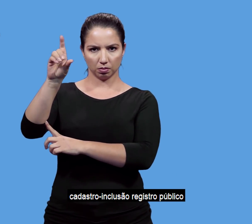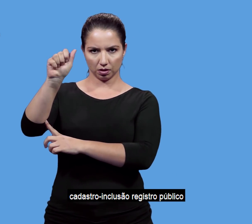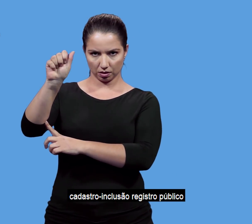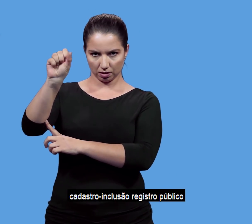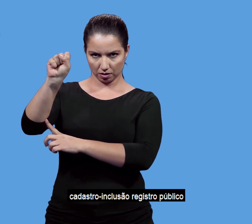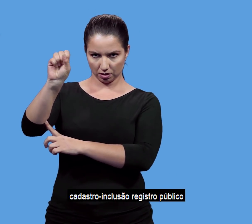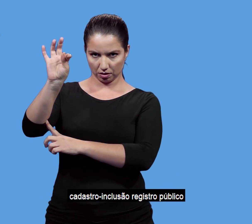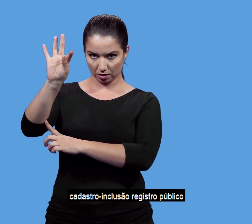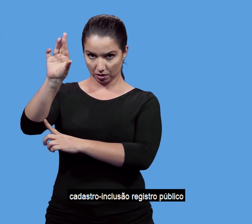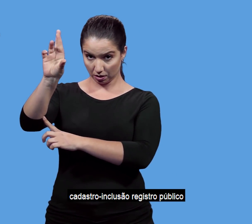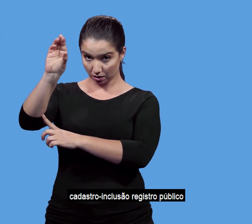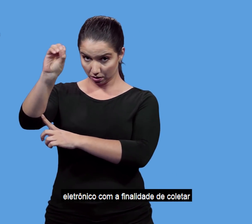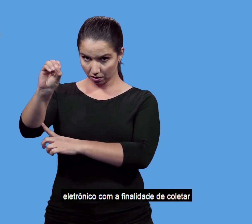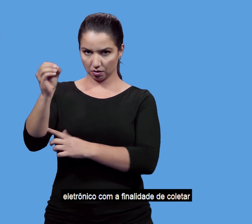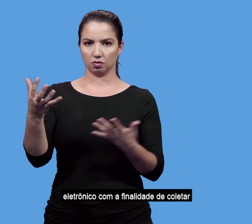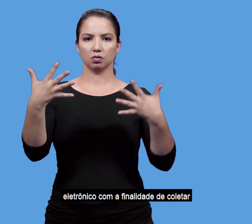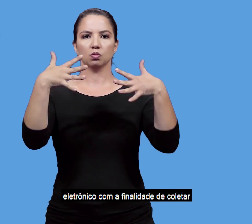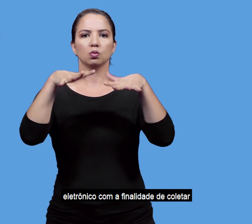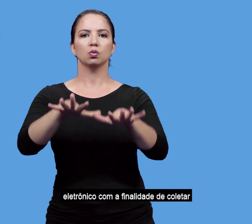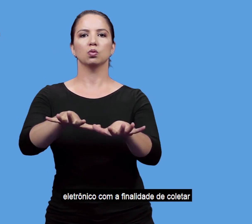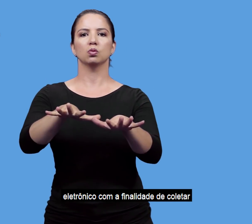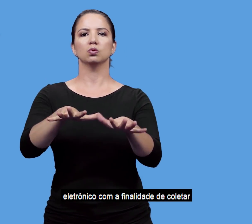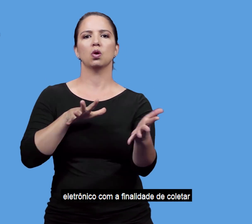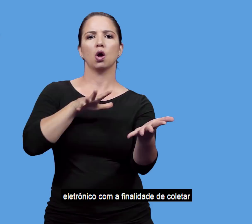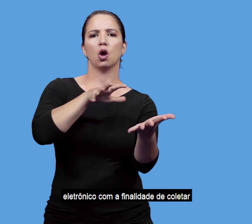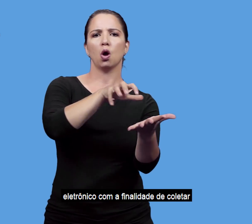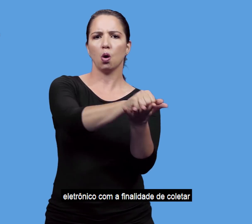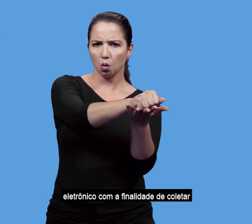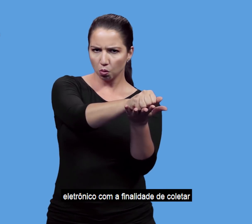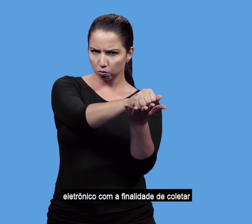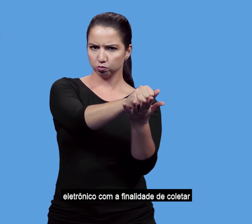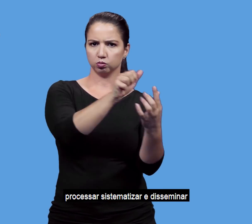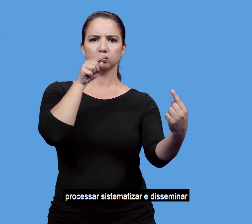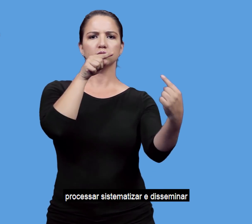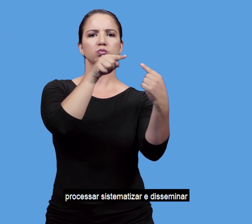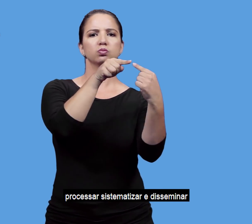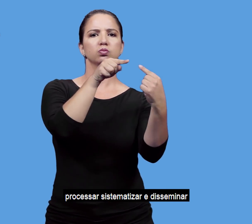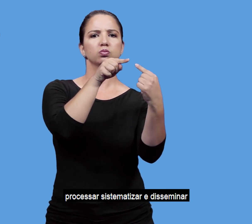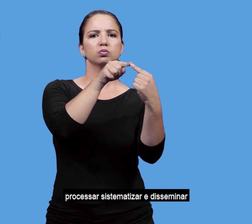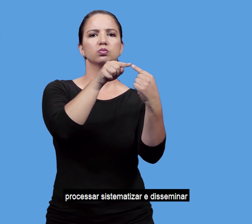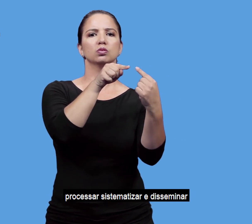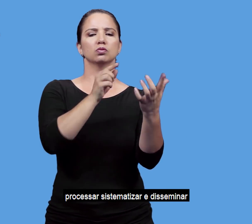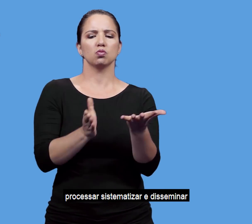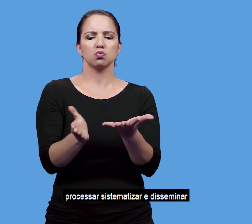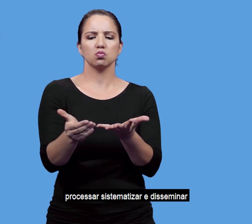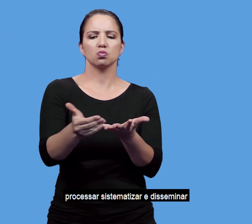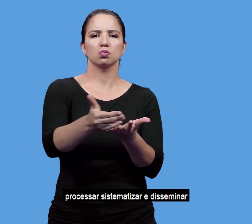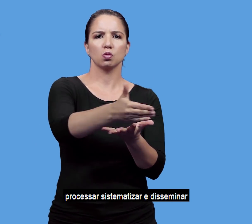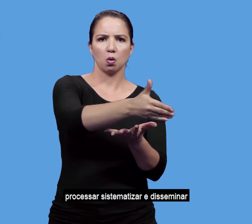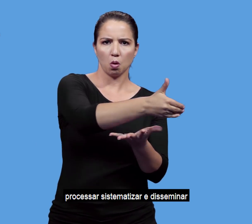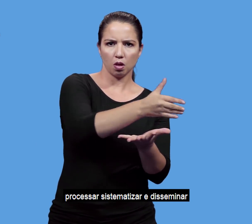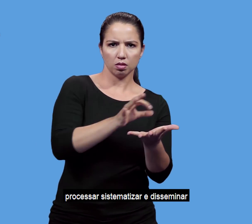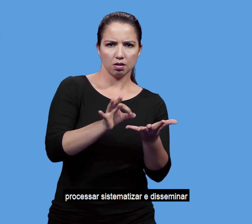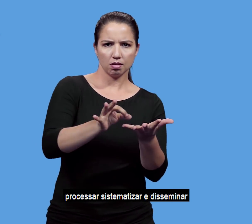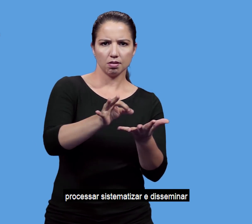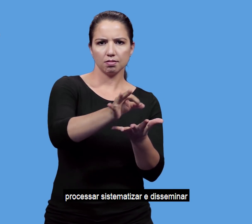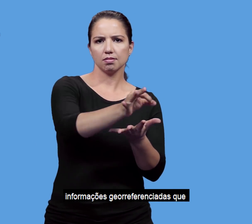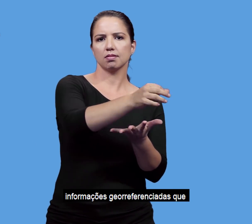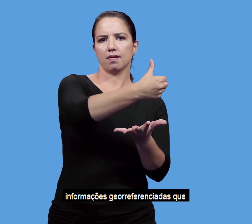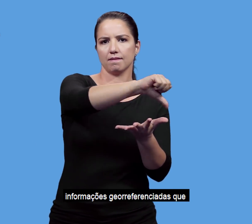registro público eletrônico com a finalidade de coletar processar sistematizar e disseminar informações